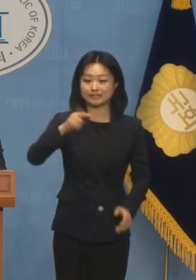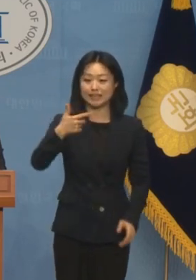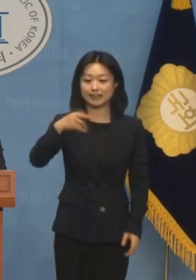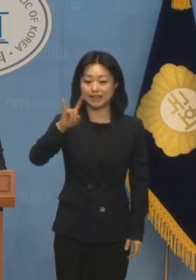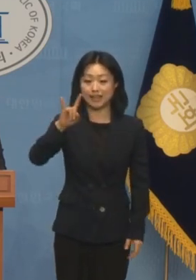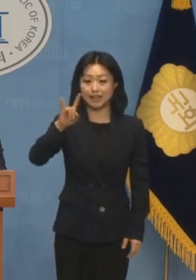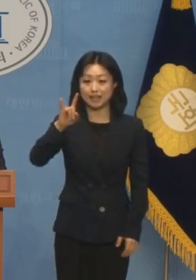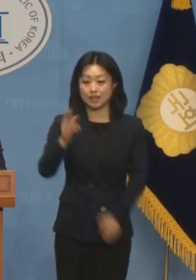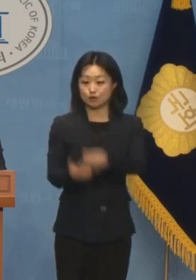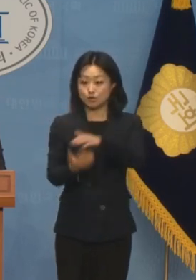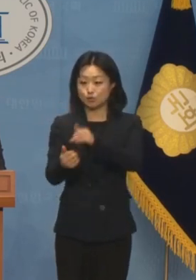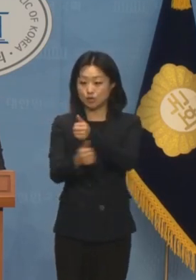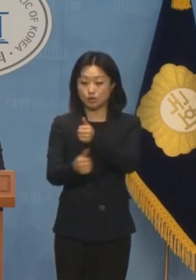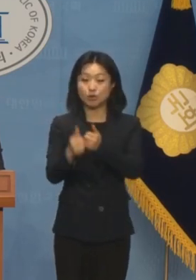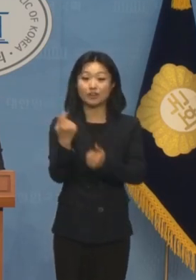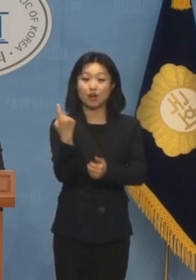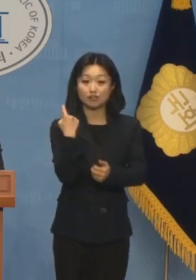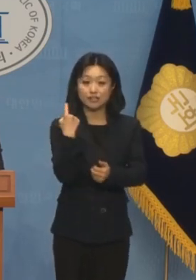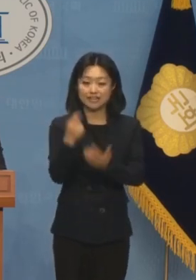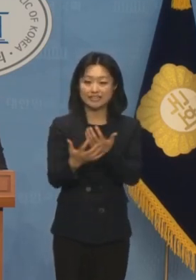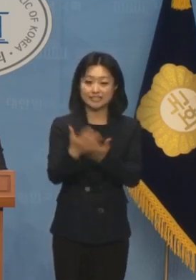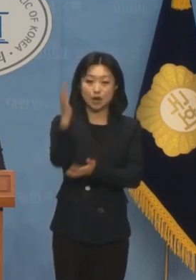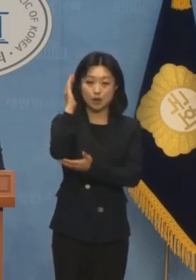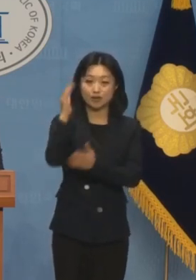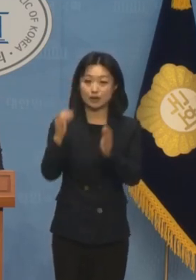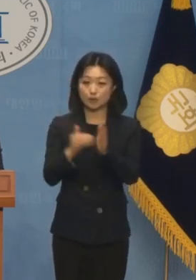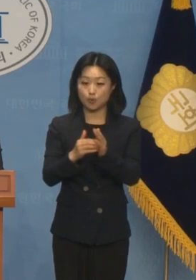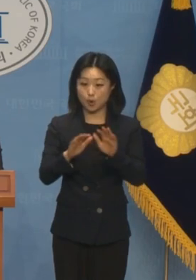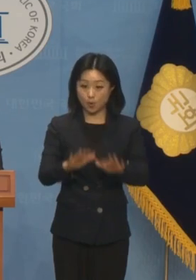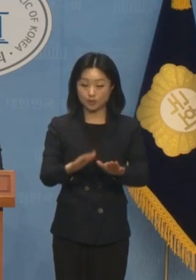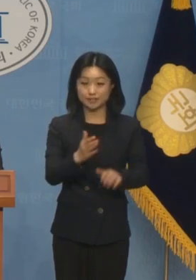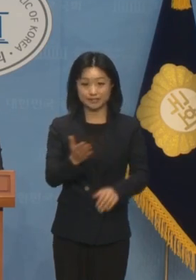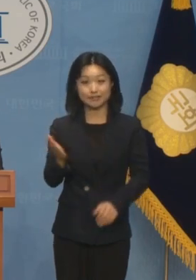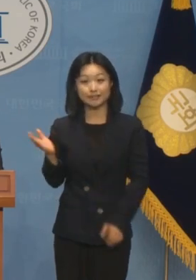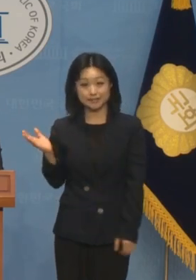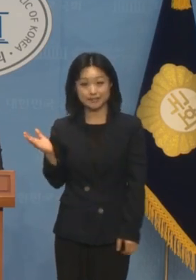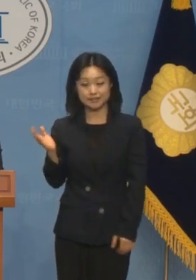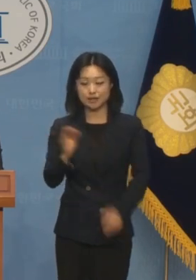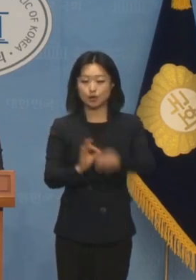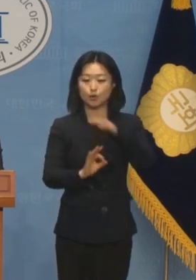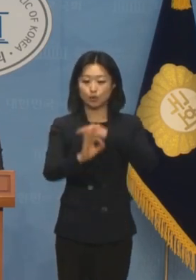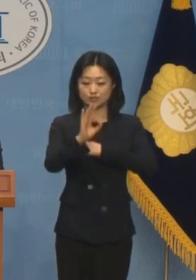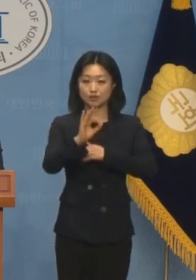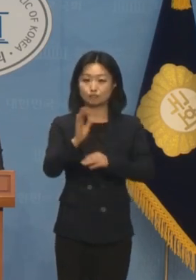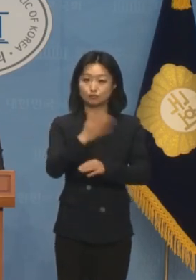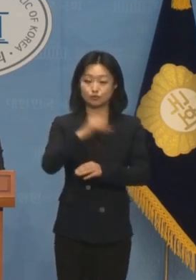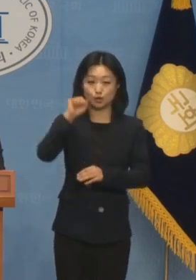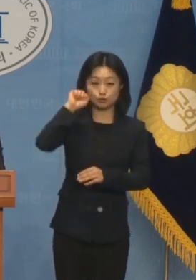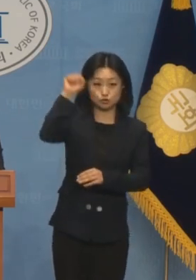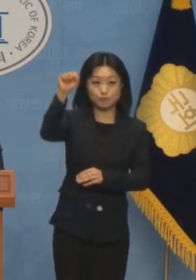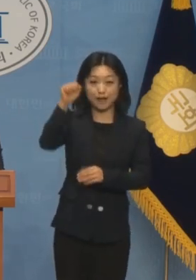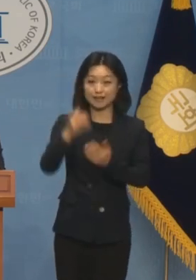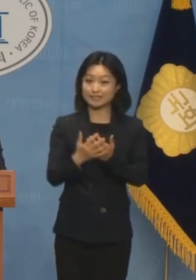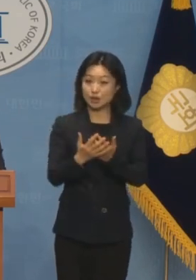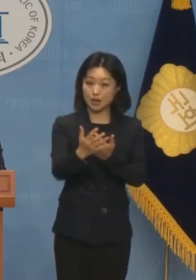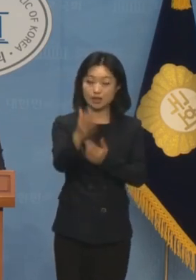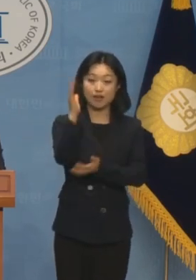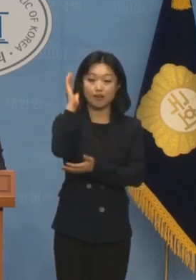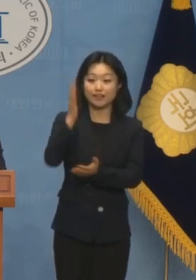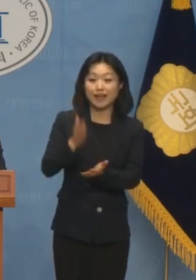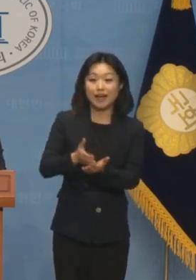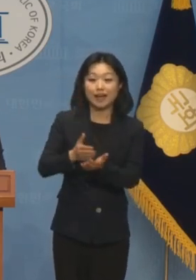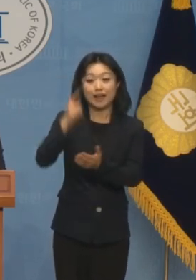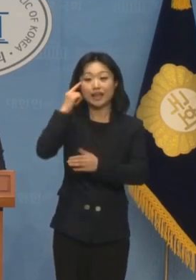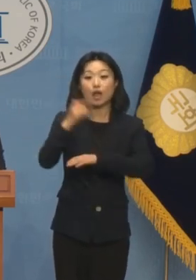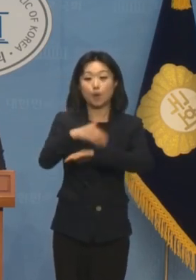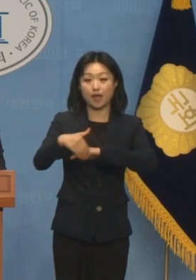어제 출마 기자회견을 했습니다. 그리고 오늘 제가 오전부터 출마 기자회견을 하고자